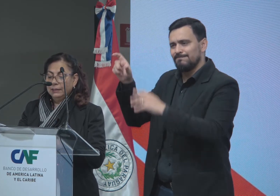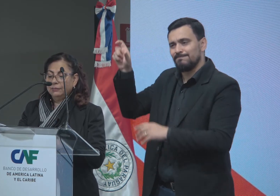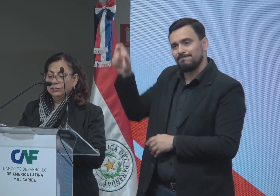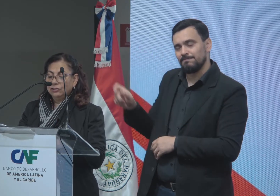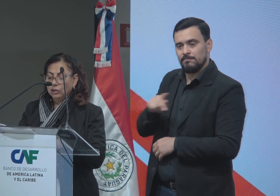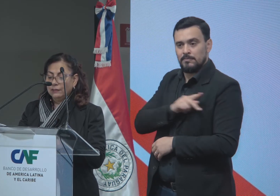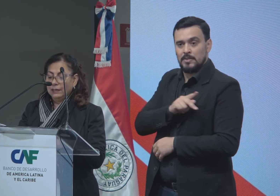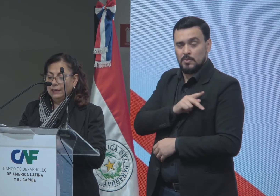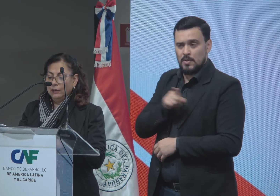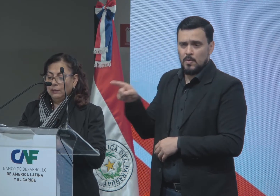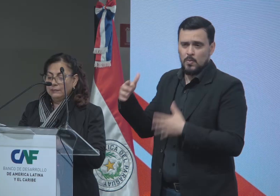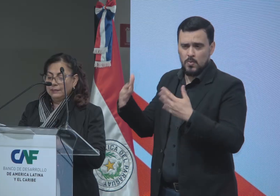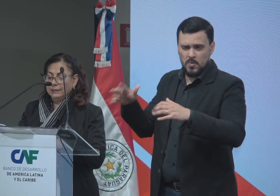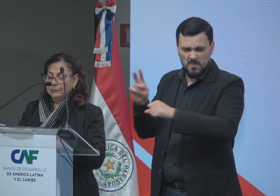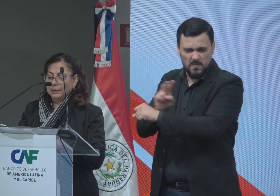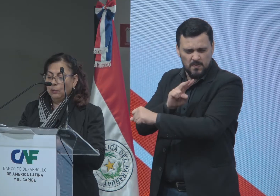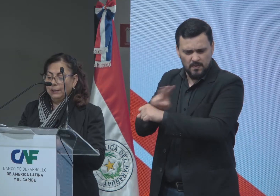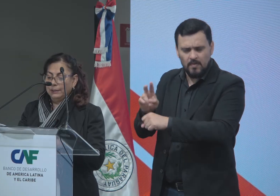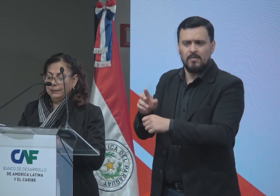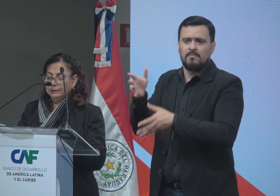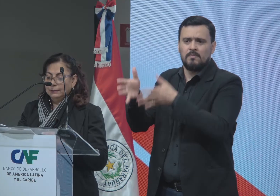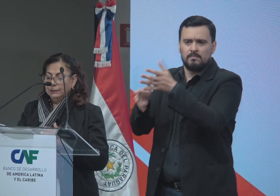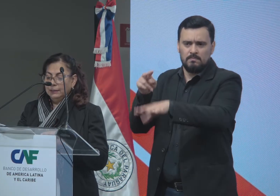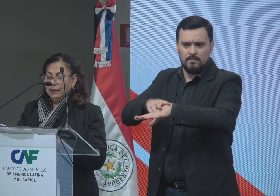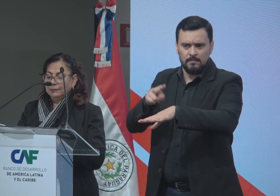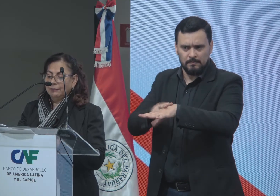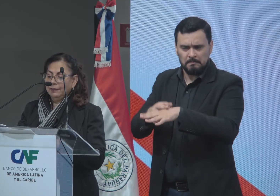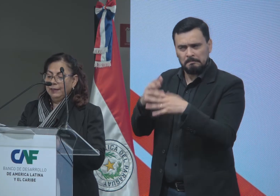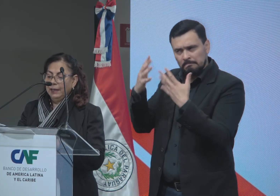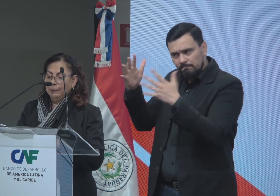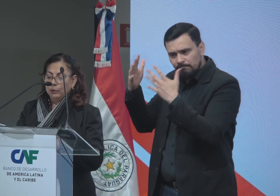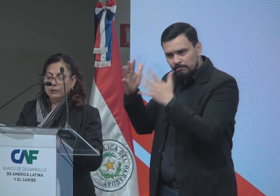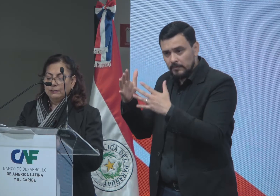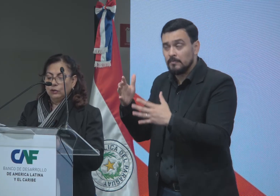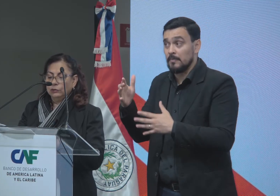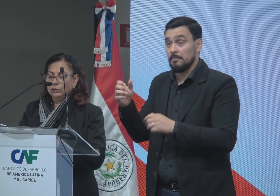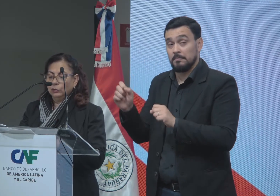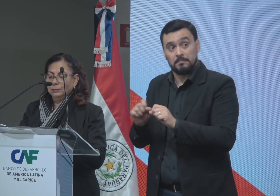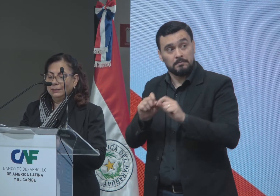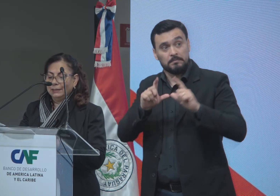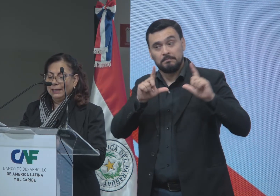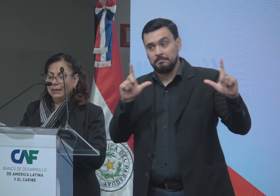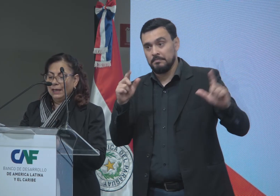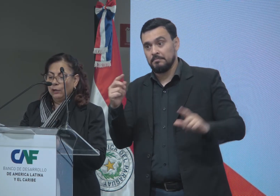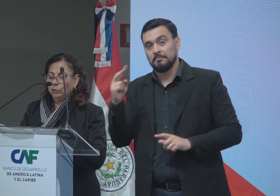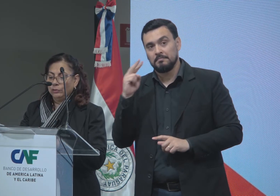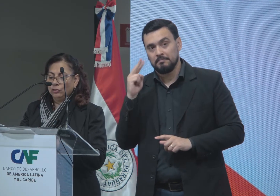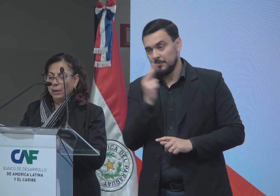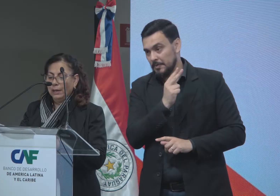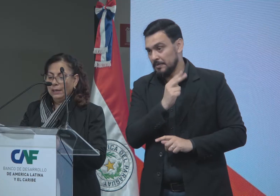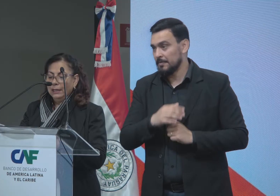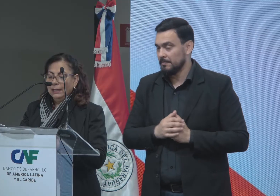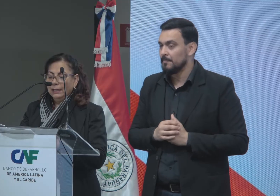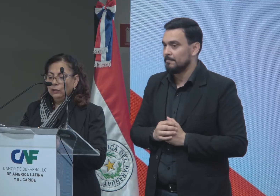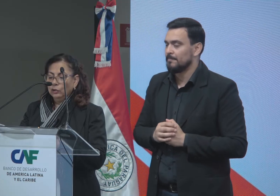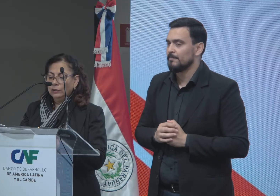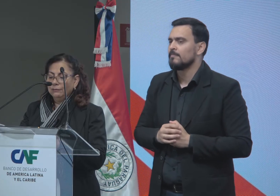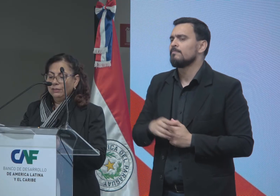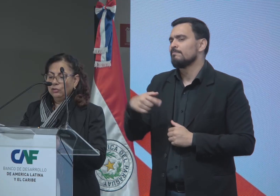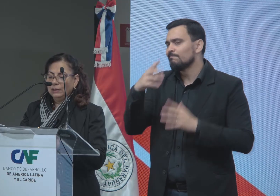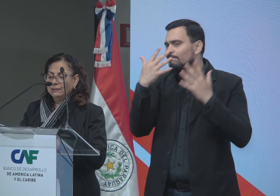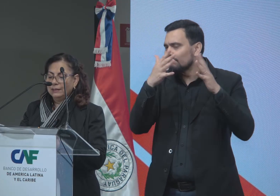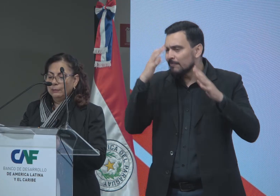y defensor de la lengua de señas paraguaya, a través de la proyección de un material audiovisual en